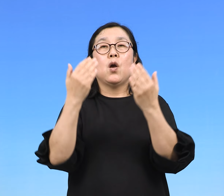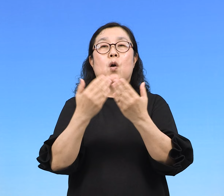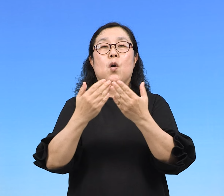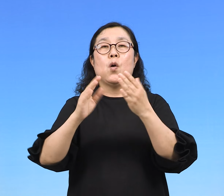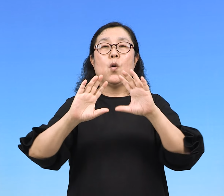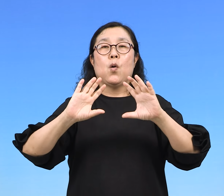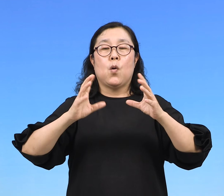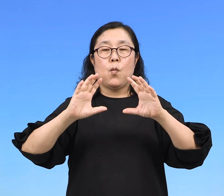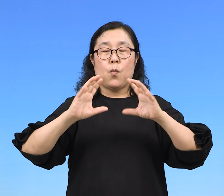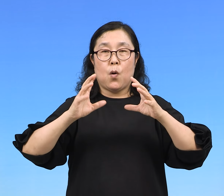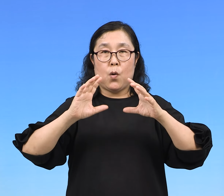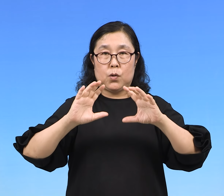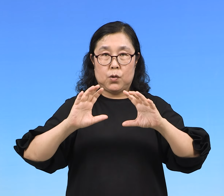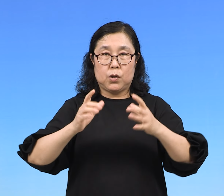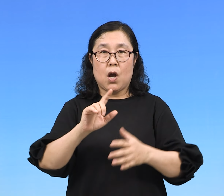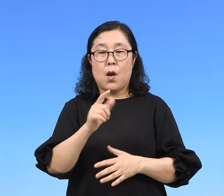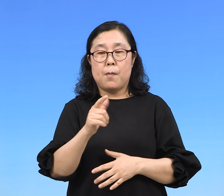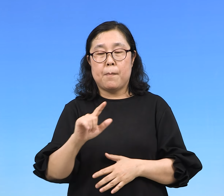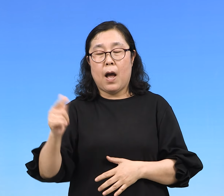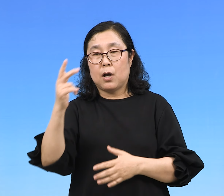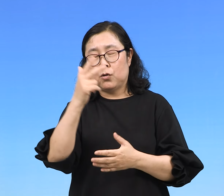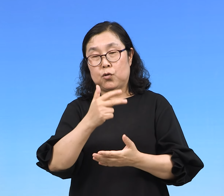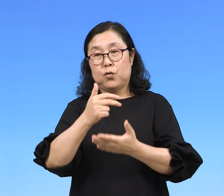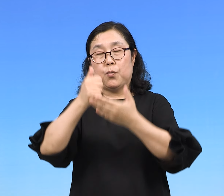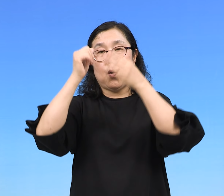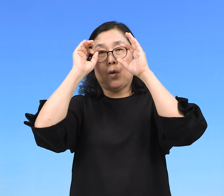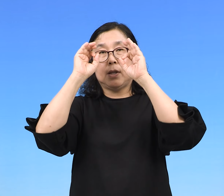모든 열방 주 볼 때까지